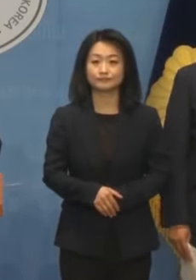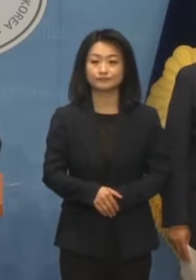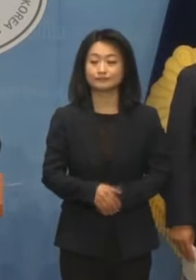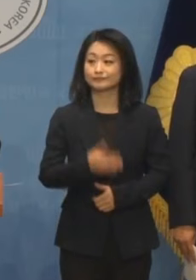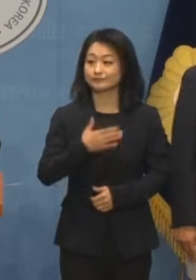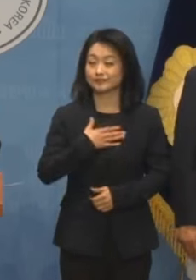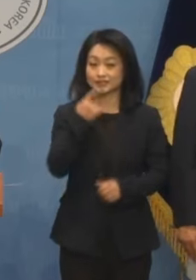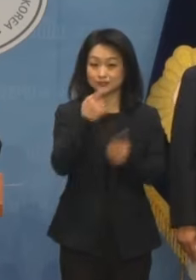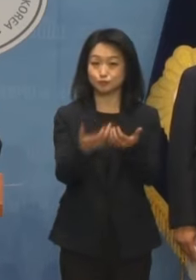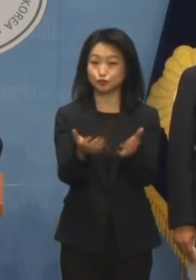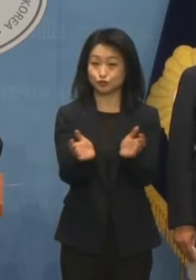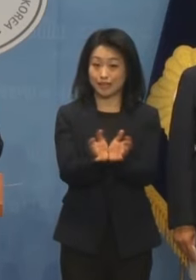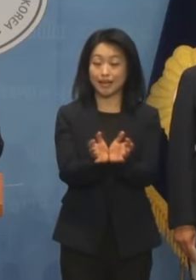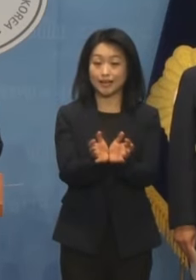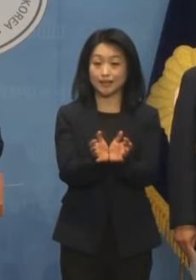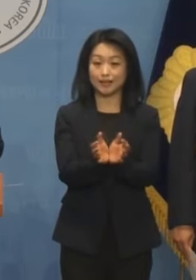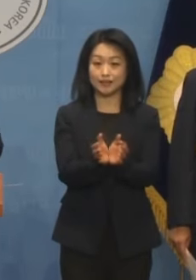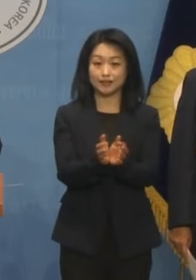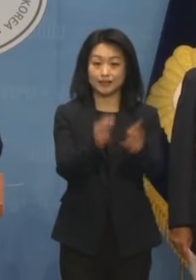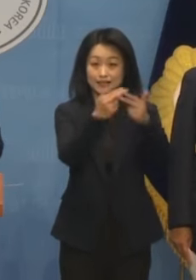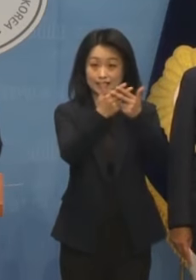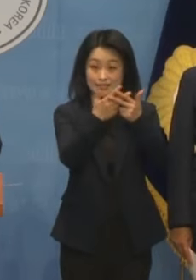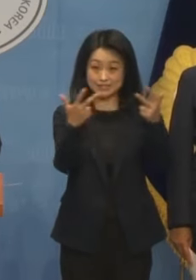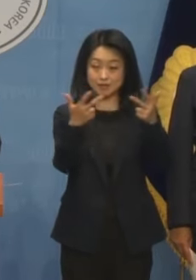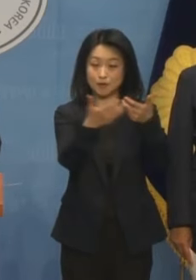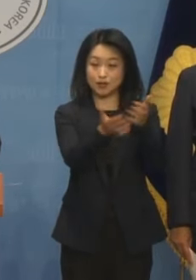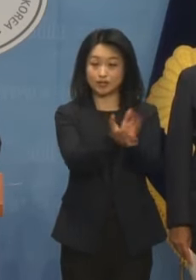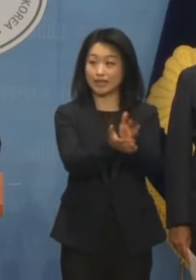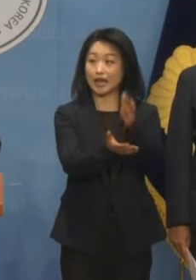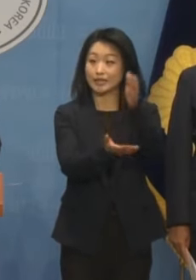저는 더불어민주당 이재명 당대표